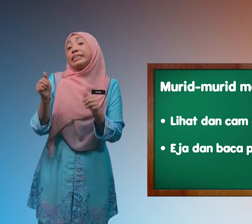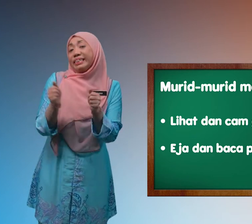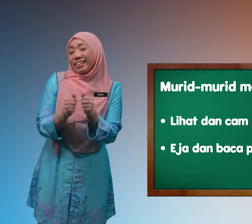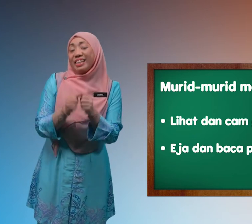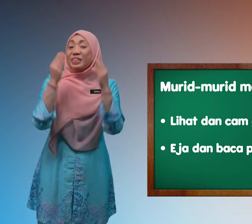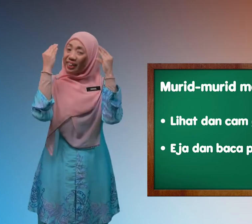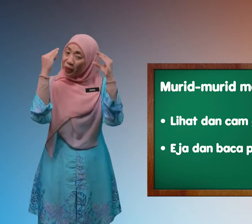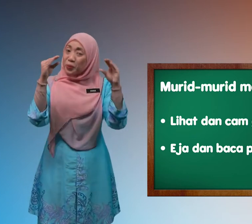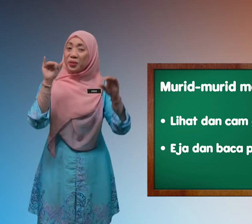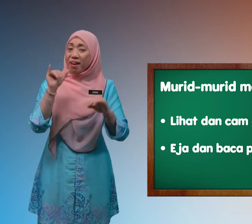dengan cikgu ya.